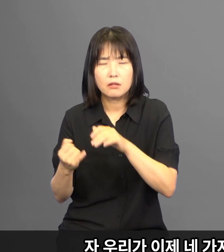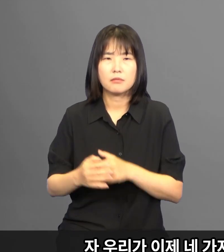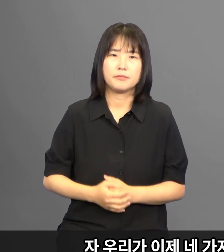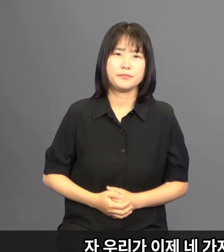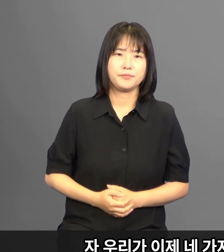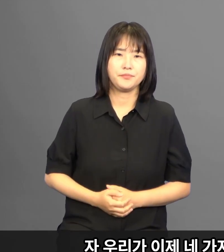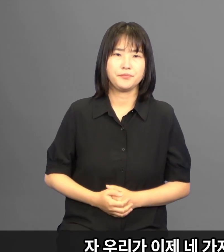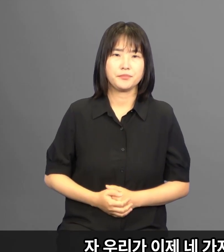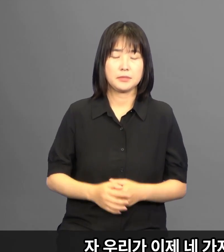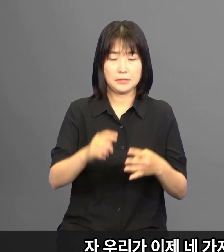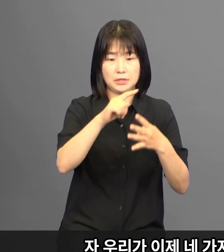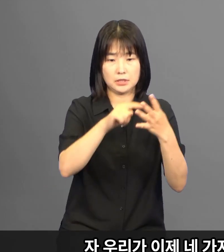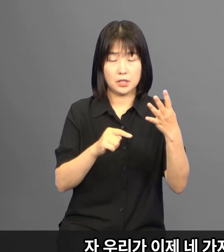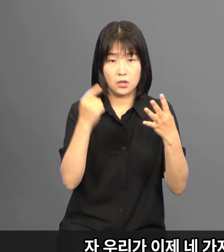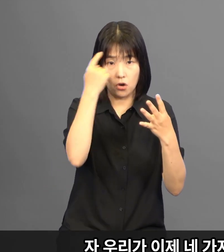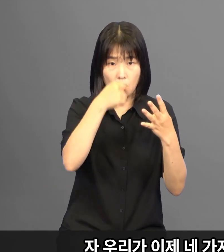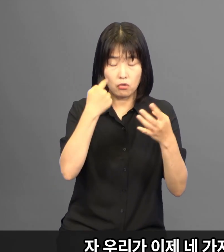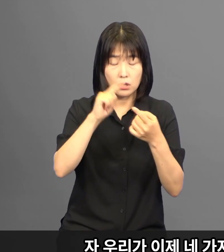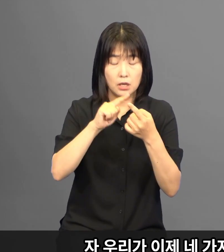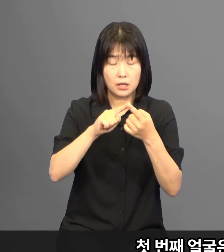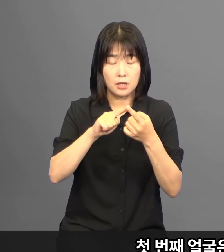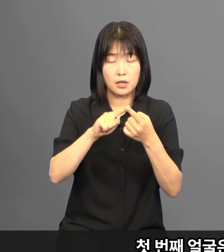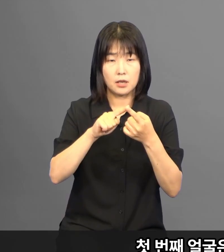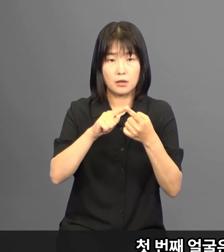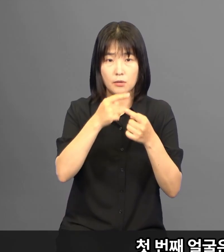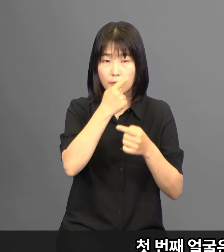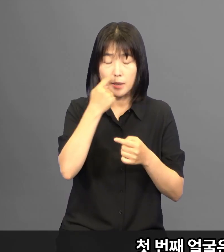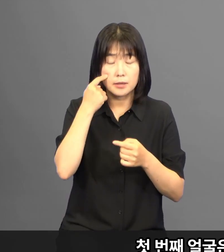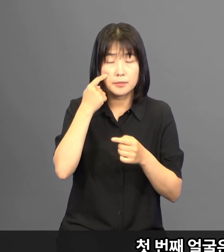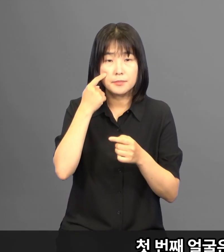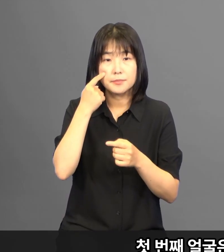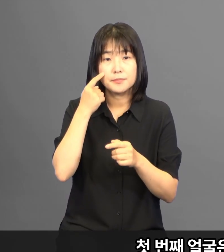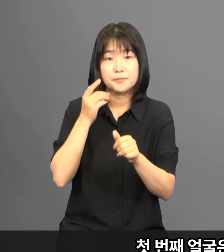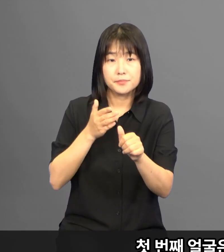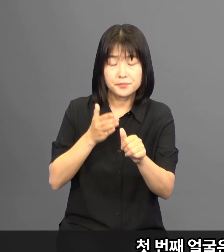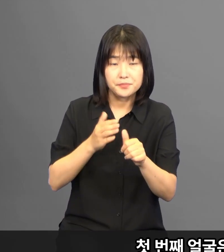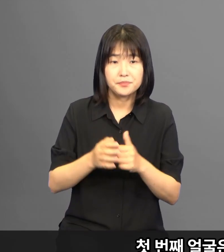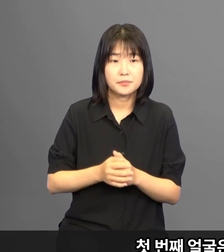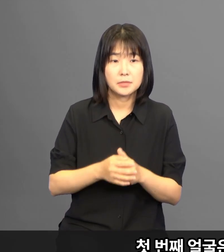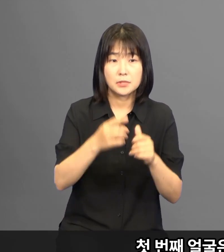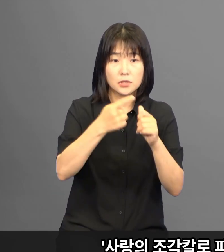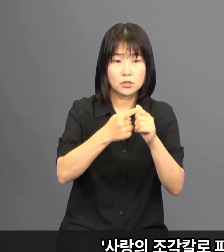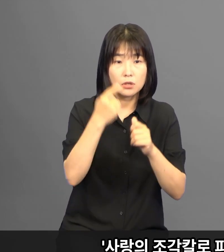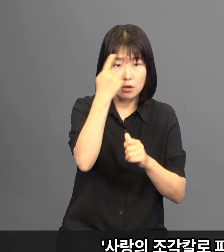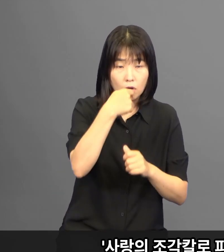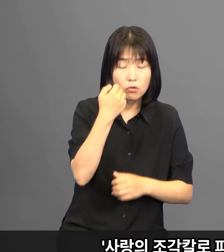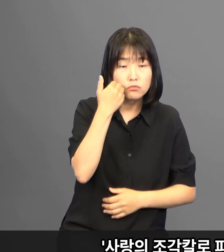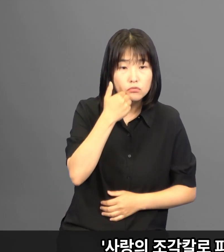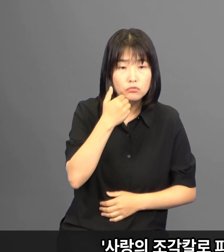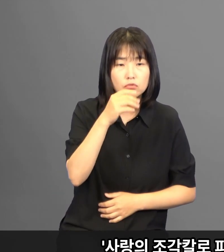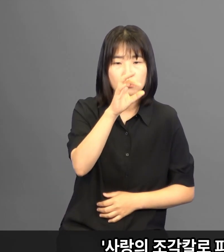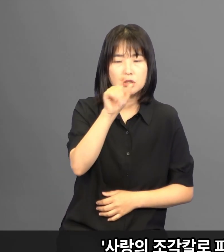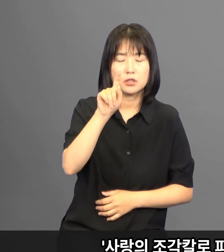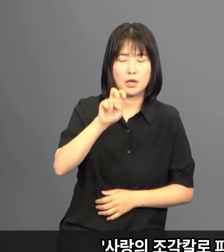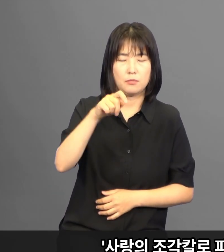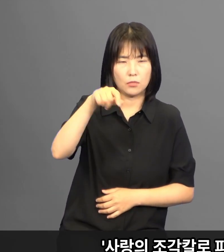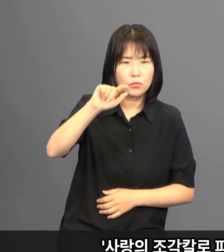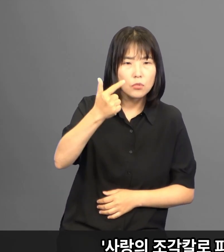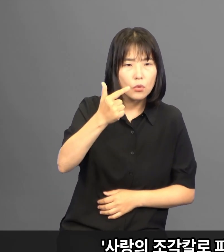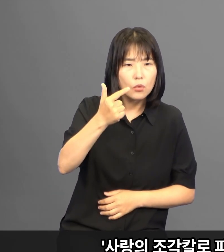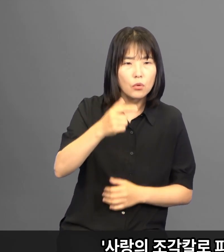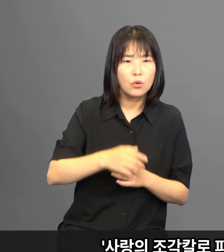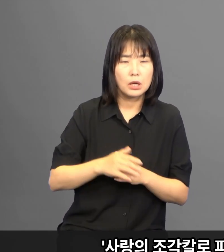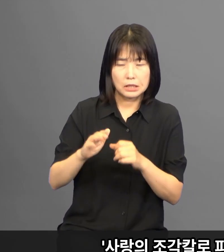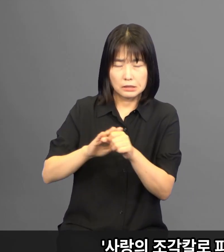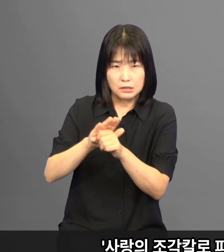우리가 이제 네 가지 얼굴 하나씩 살펴볼 텐데요. 첫 번째 얼굴은 암논의 얼굴입니다. 사랑의 조각칼로 파괴를